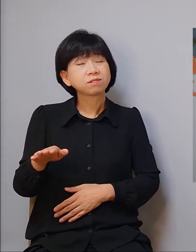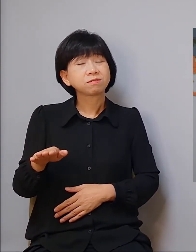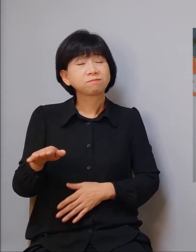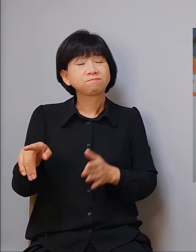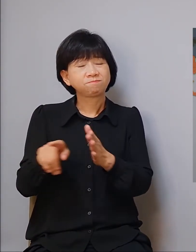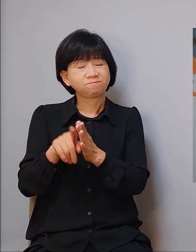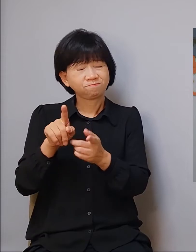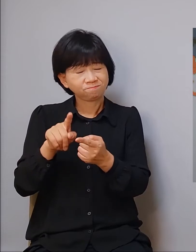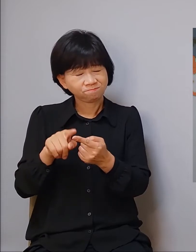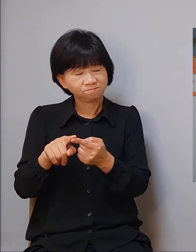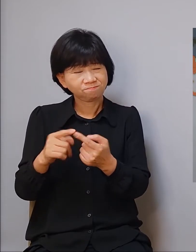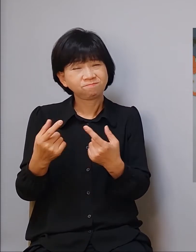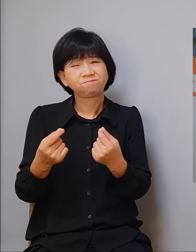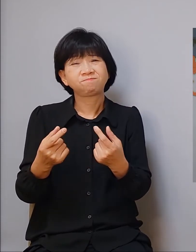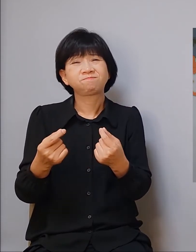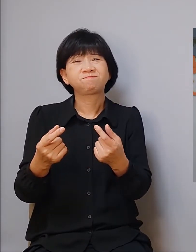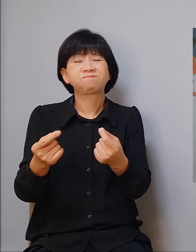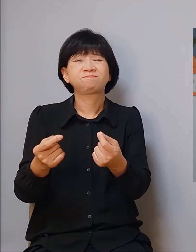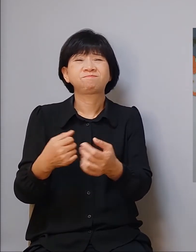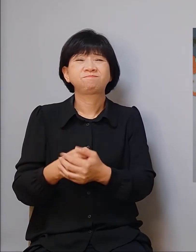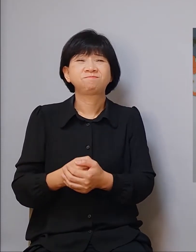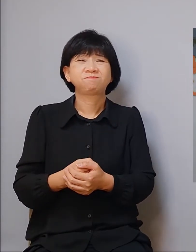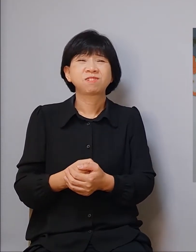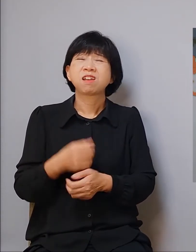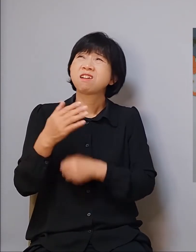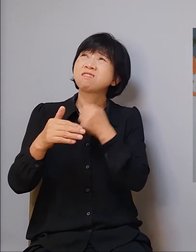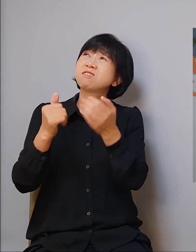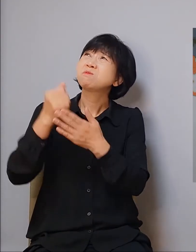신실하셨습니다. 하나님이 이러시기에요.